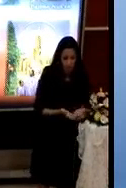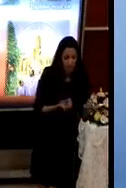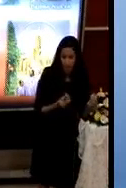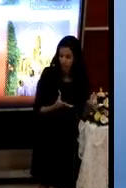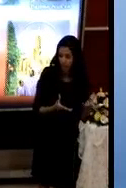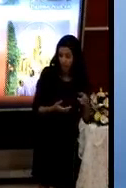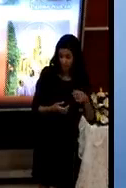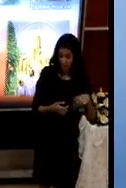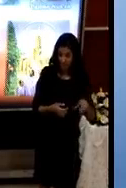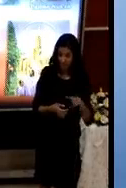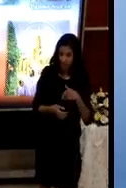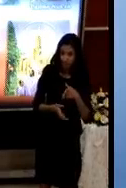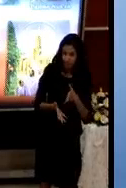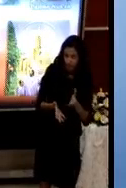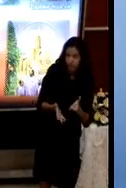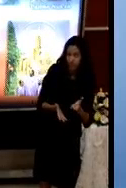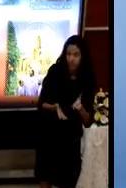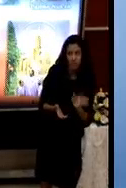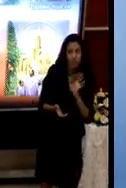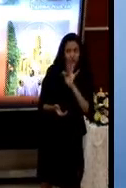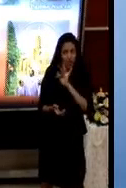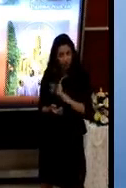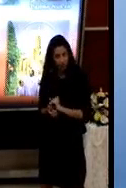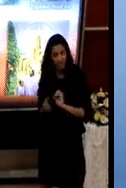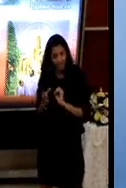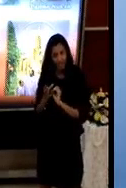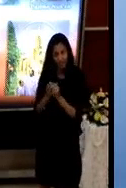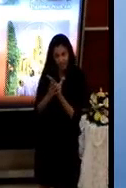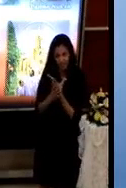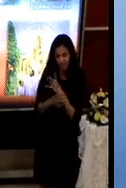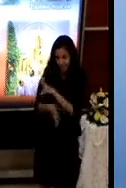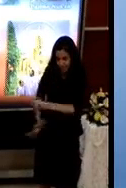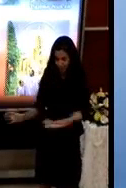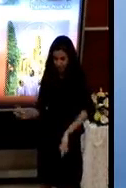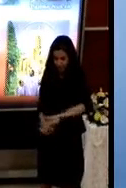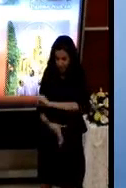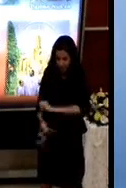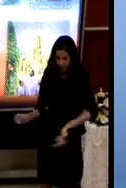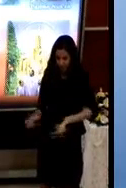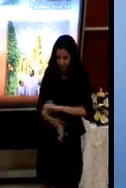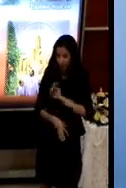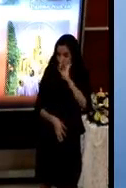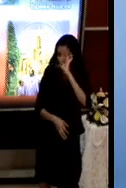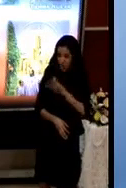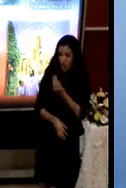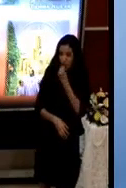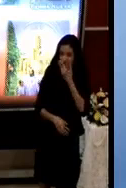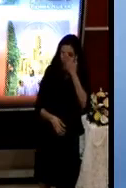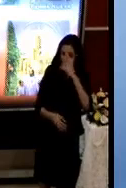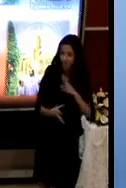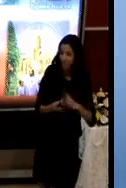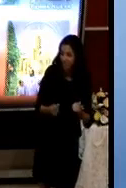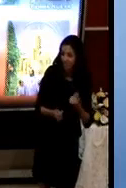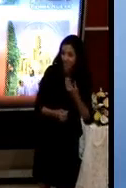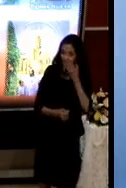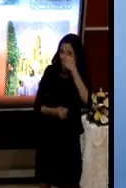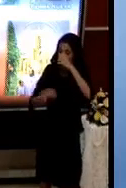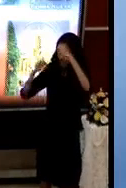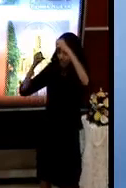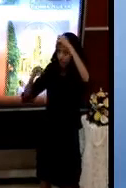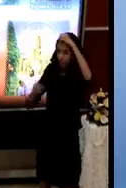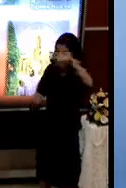cada uno según lo que había de comer, y luego que el sol calentaba, se